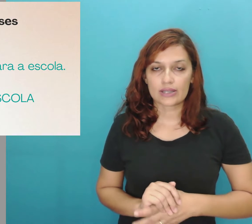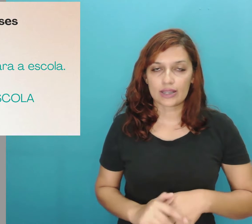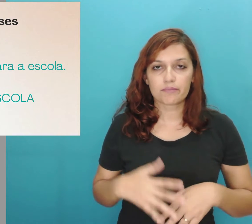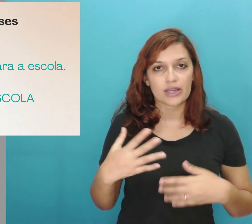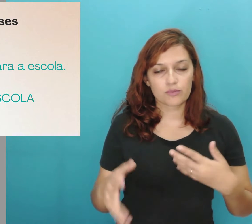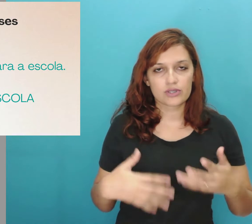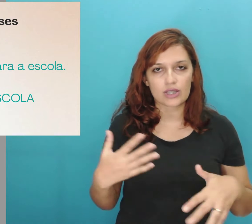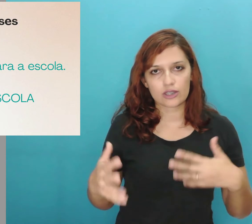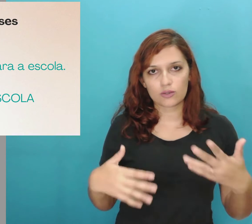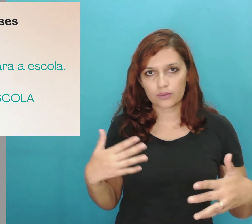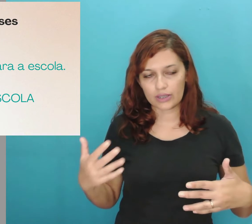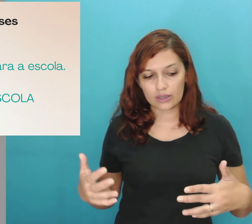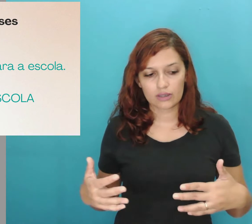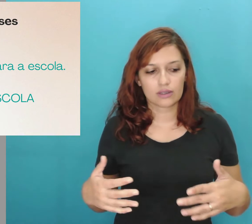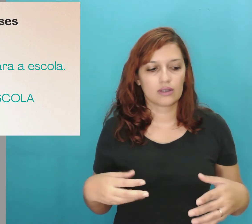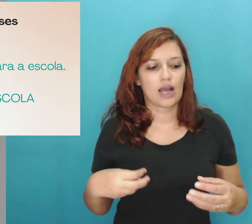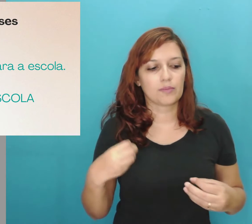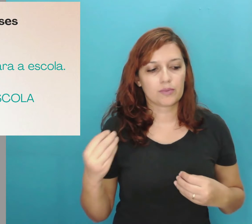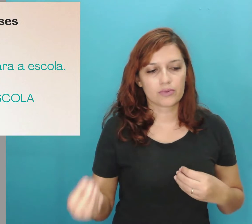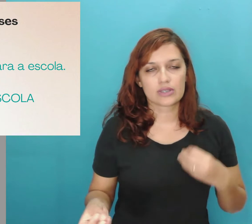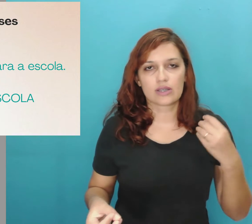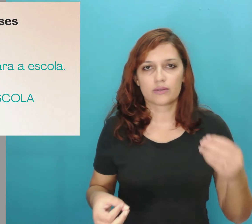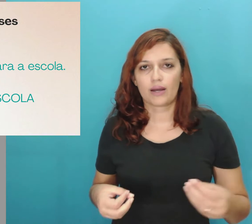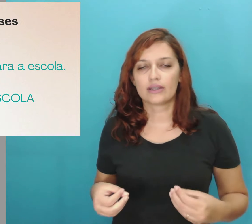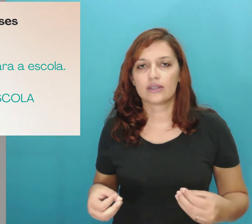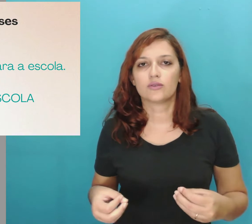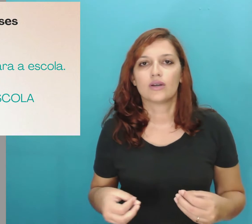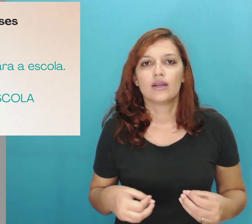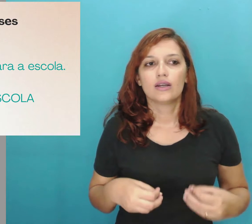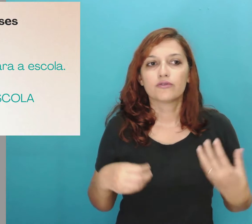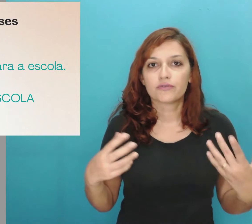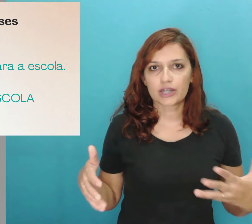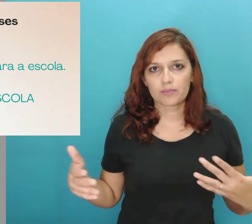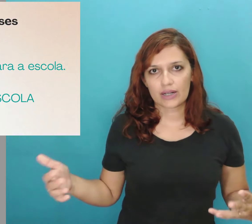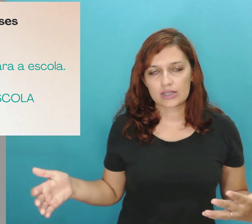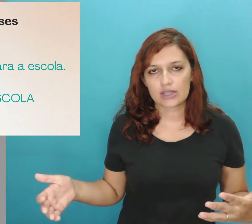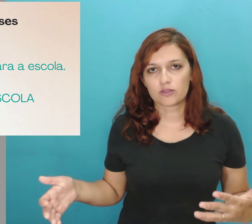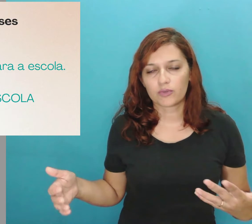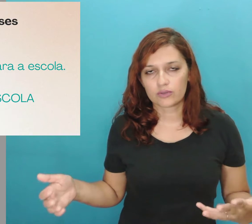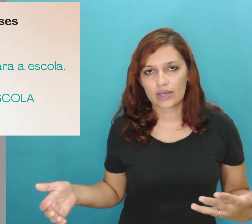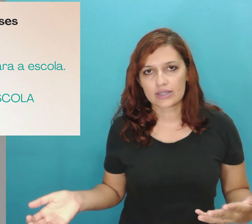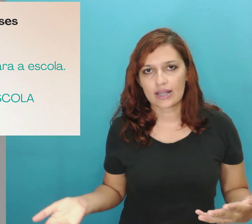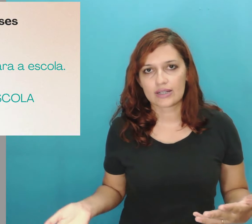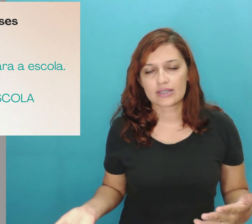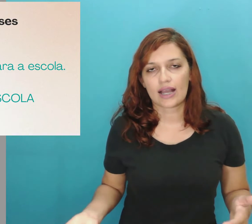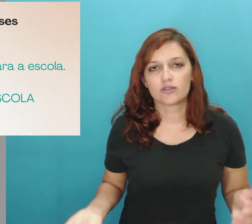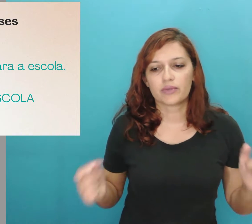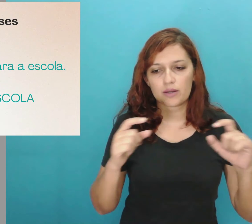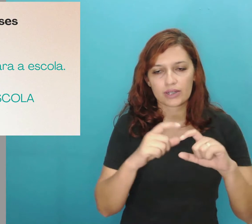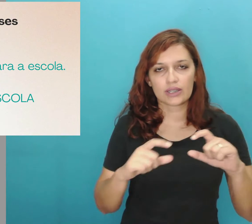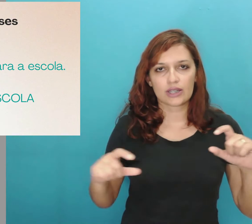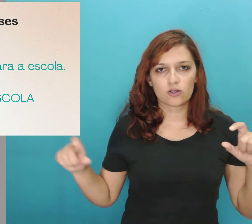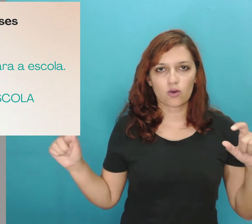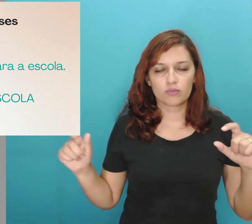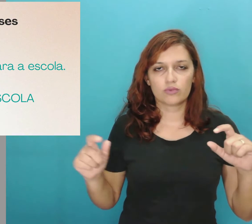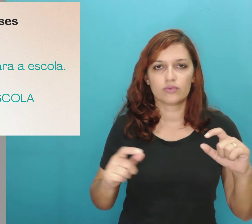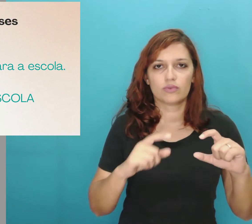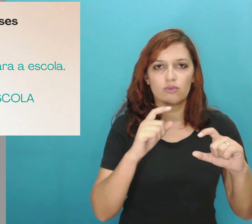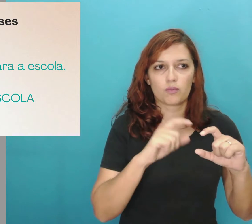até mesmo sem incluir a preposição e o artigo, fica parecendo português sinalizado pela maneira como